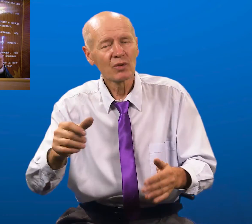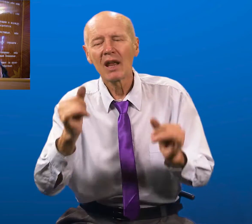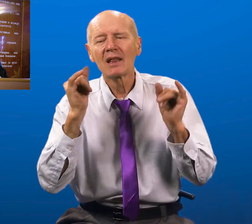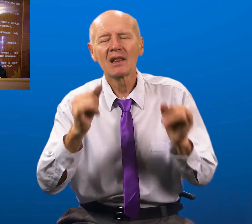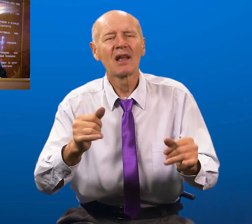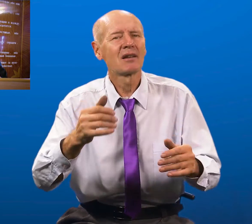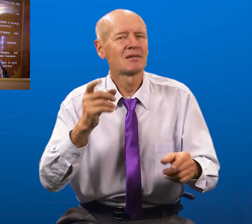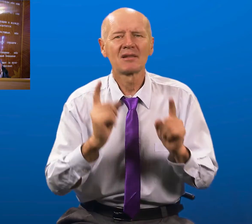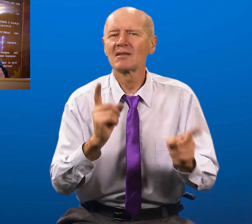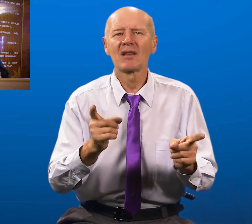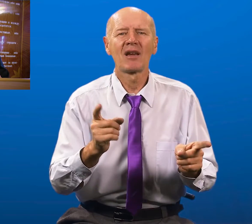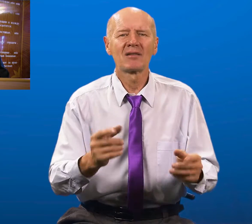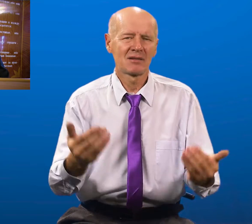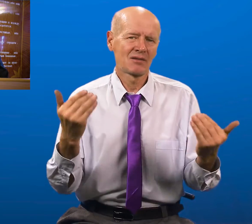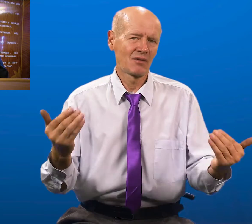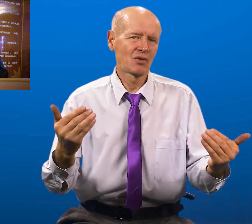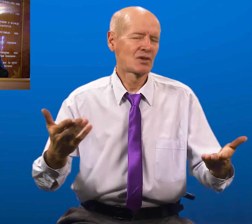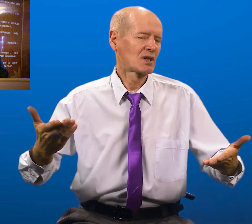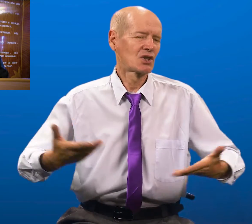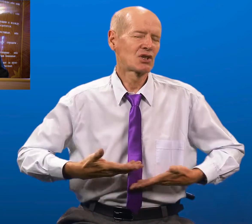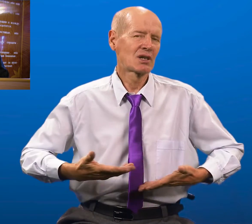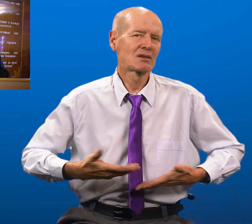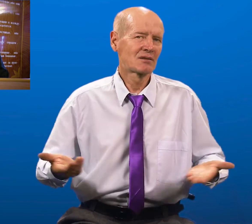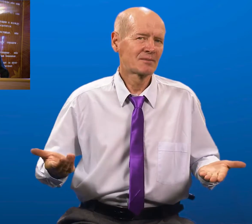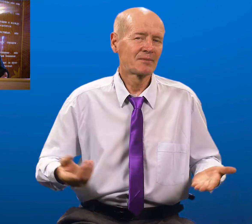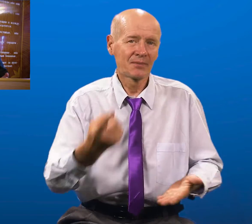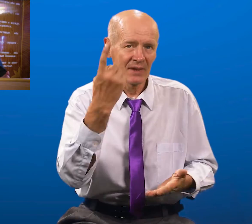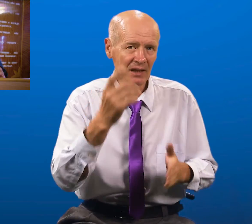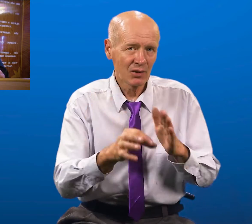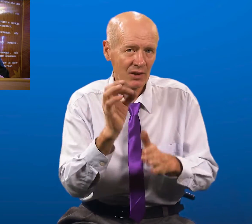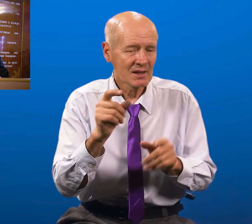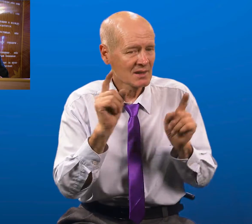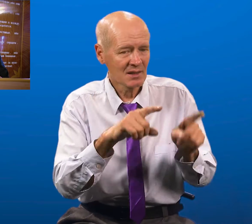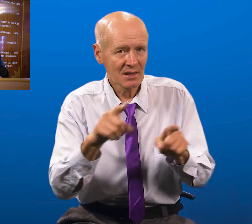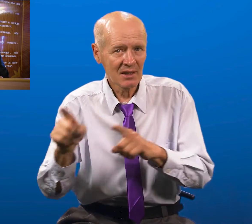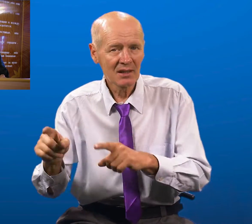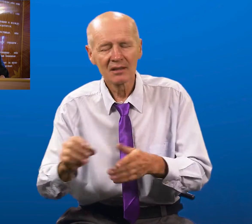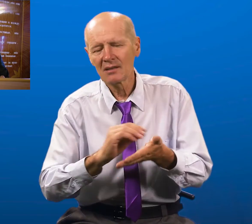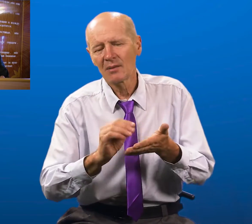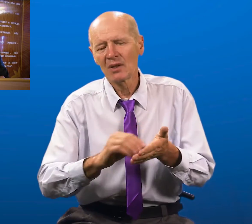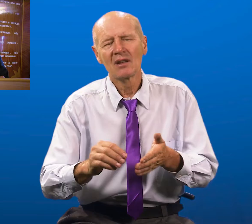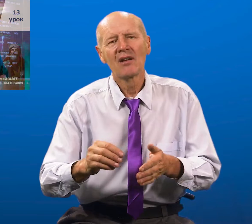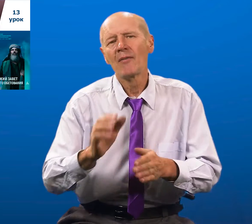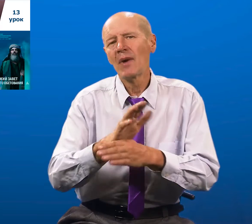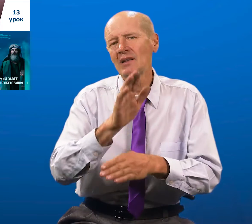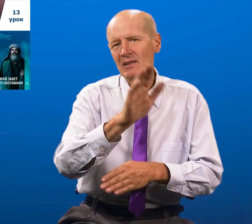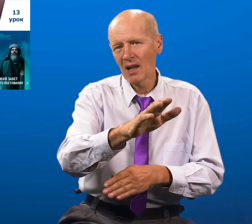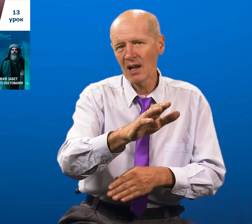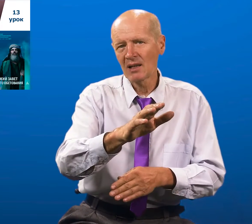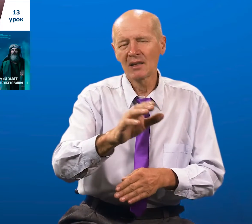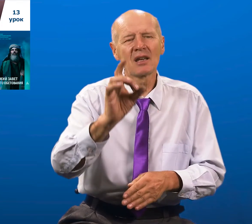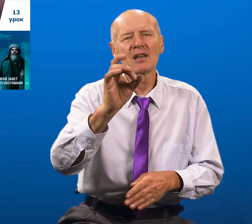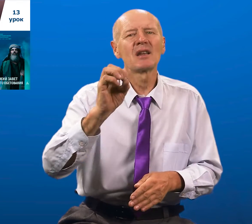для настоящей, сегодняшней жизни. И одно из них записано в послании апостола Павла в Рим,